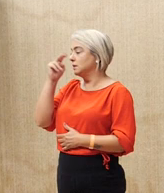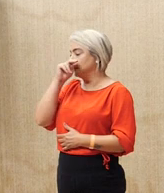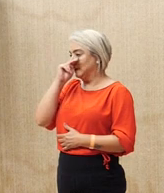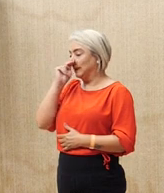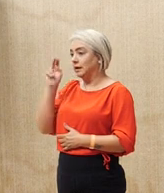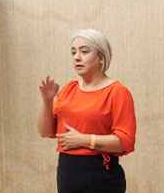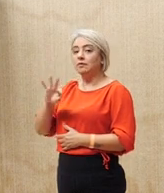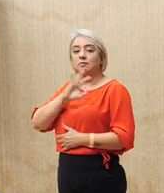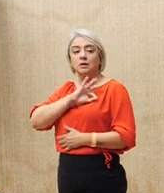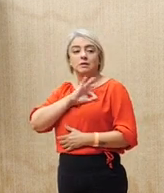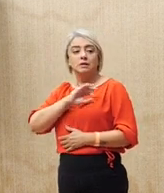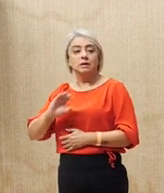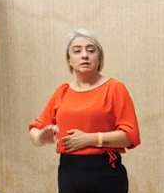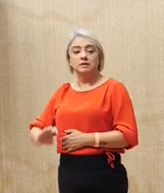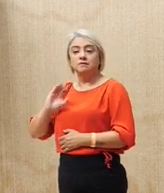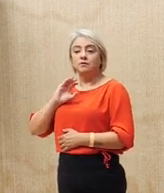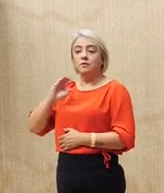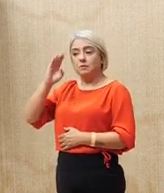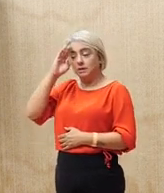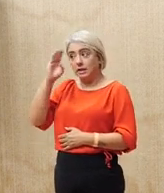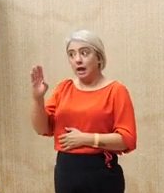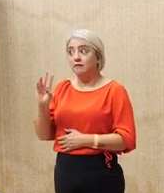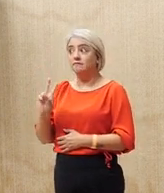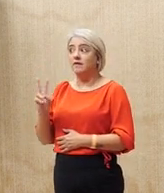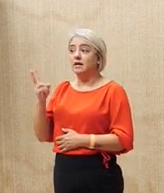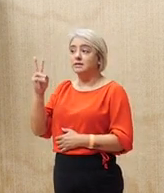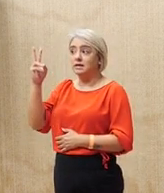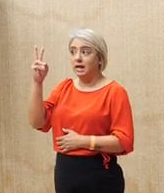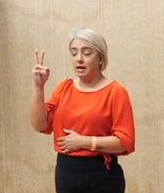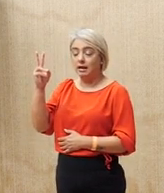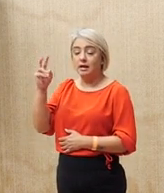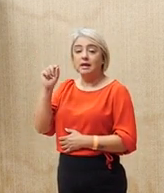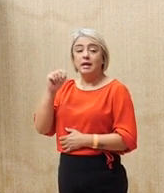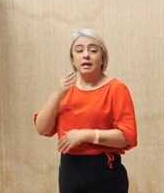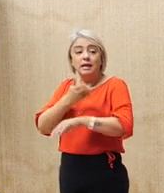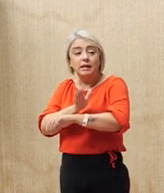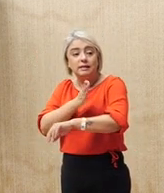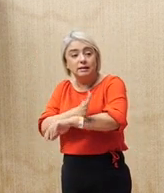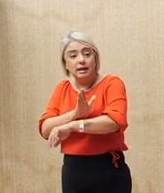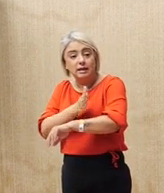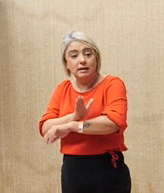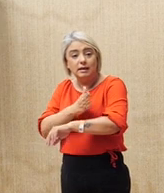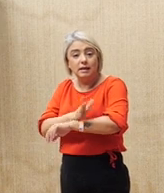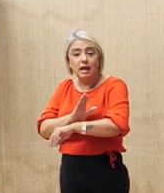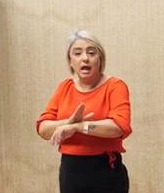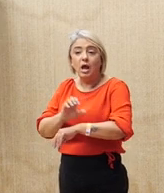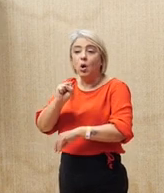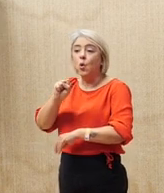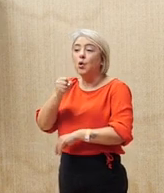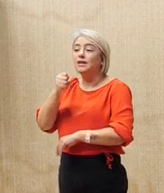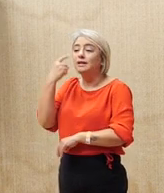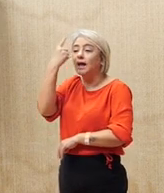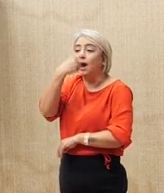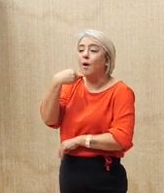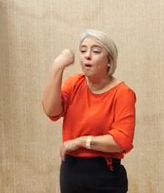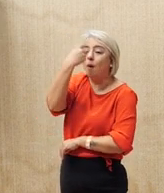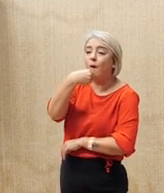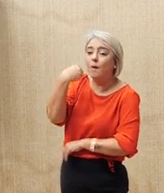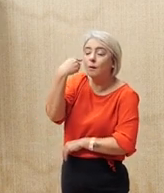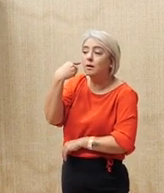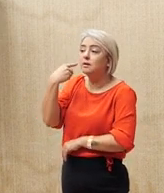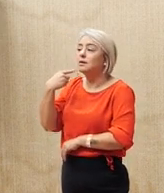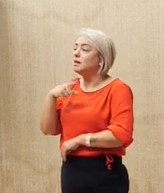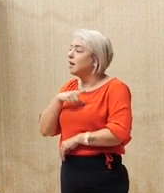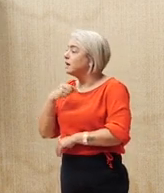o policial civil militar, pretendo valorizar e treinar muito mais do que 80 horas para que dê